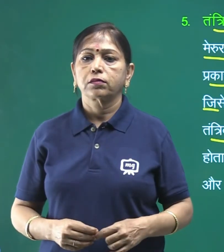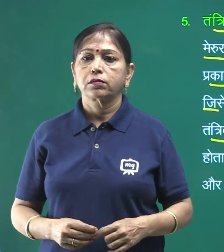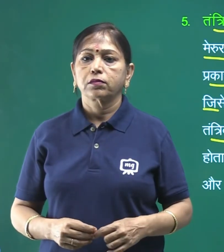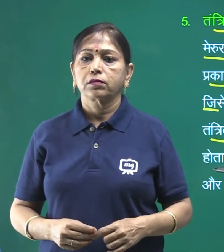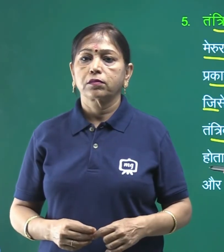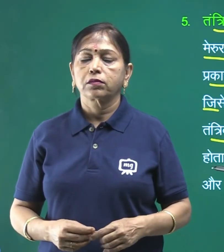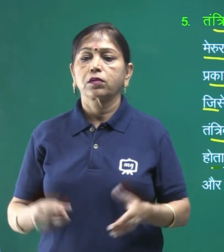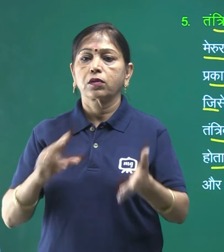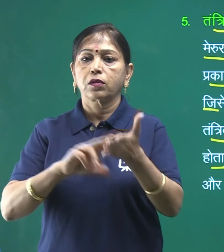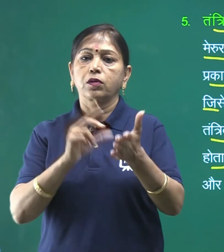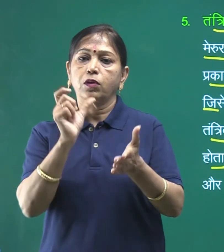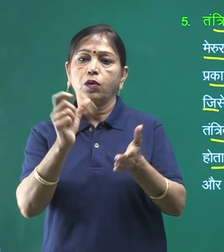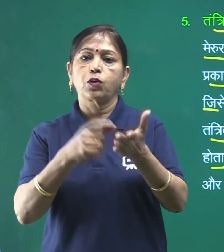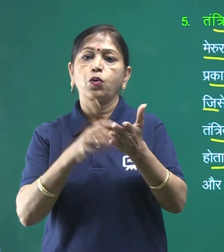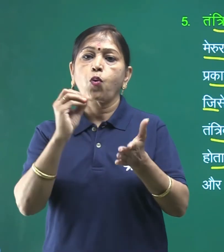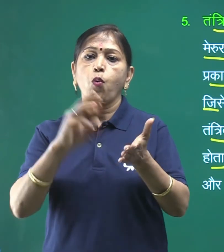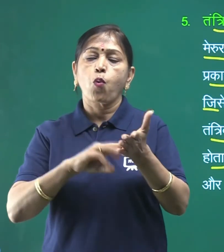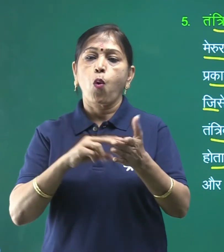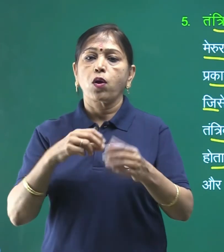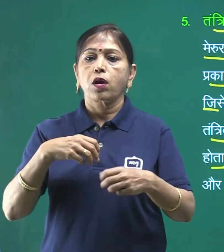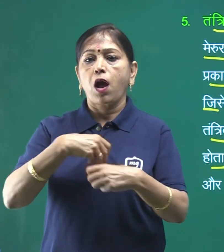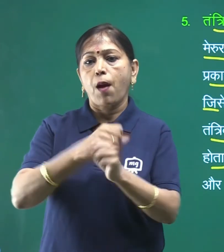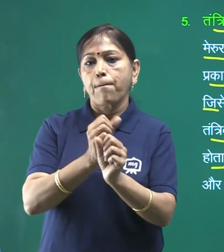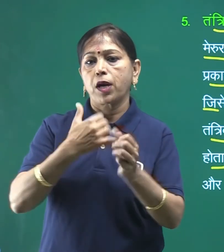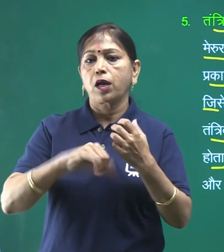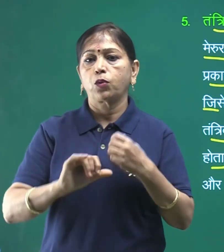न्यूरॉन का बना होता है,